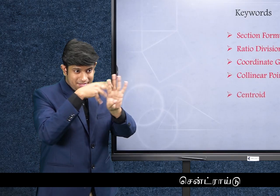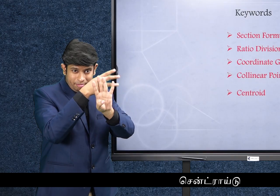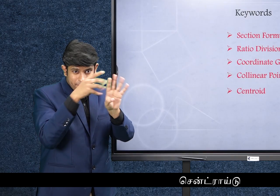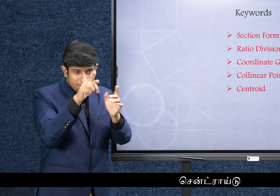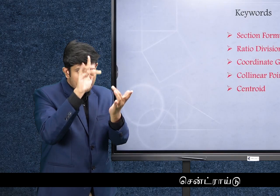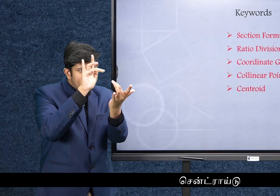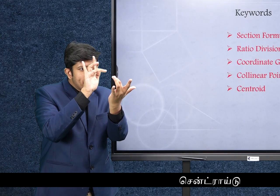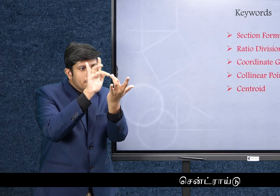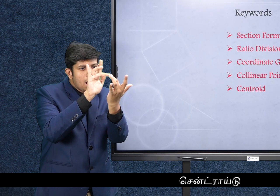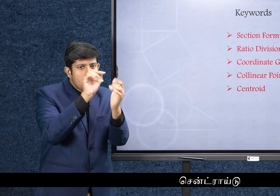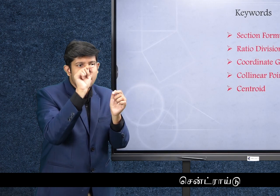சென்ட்ராய்டு.